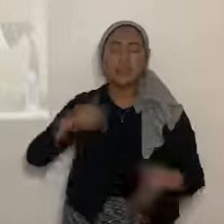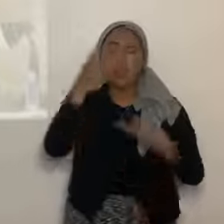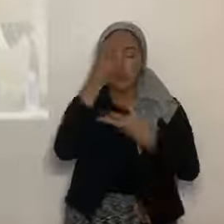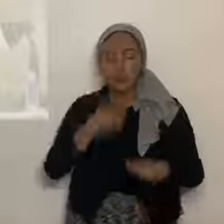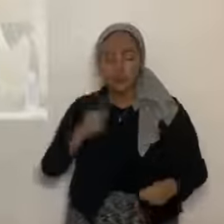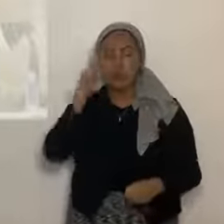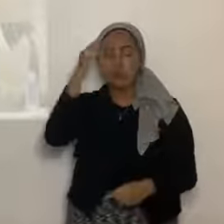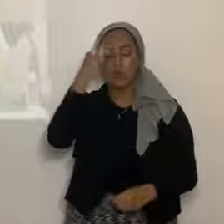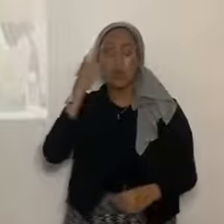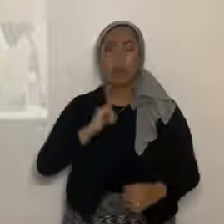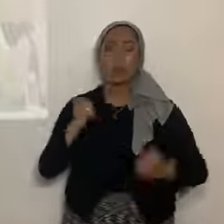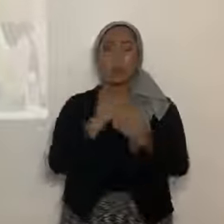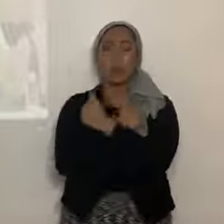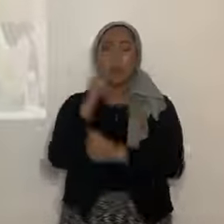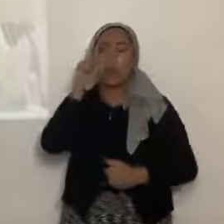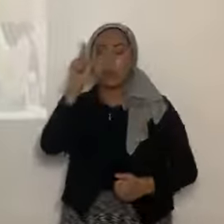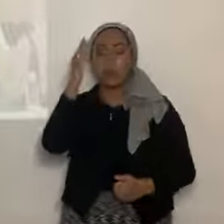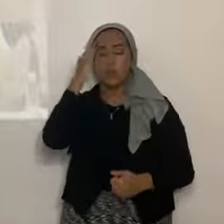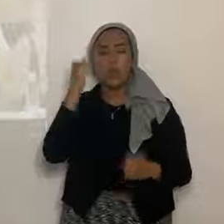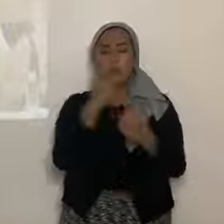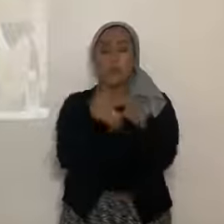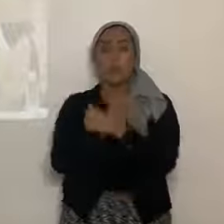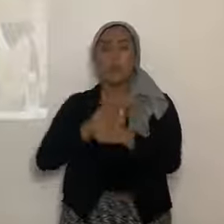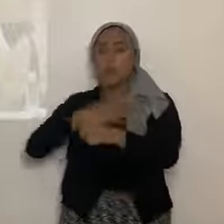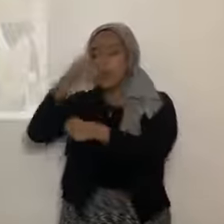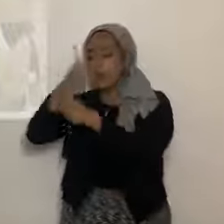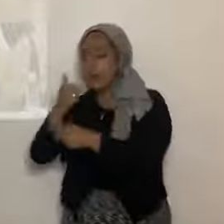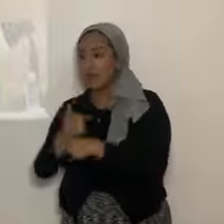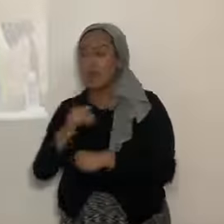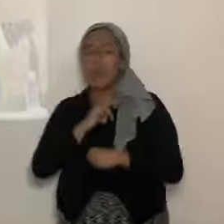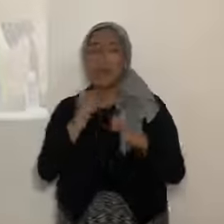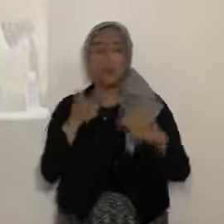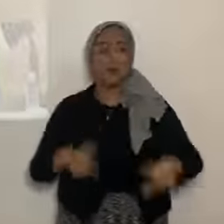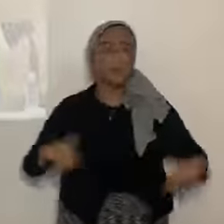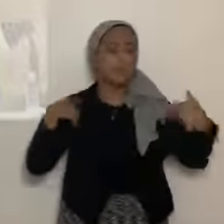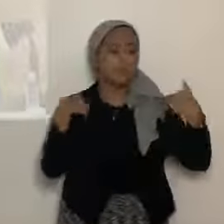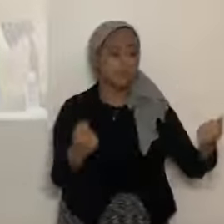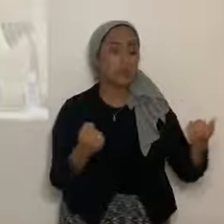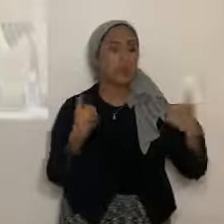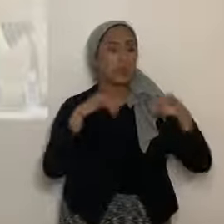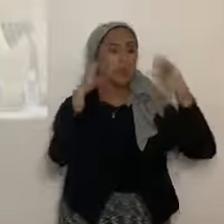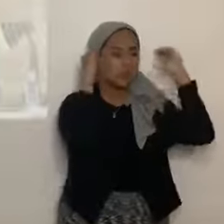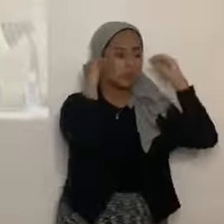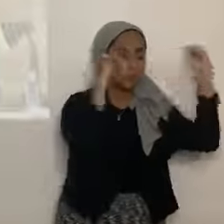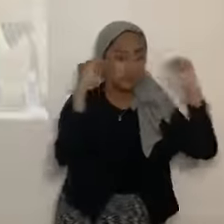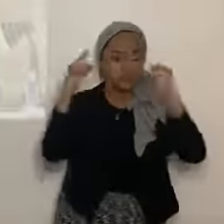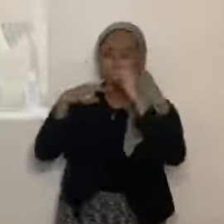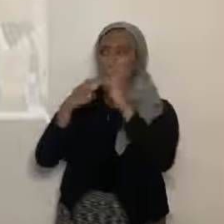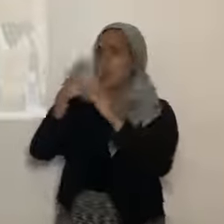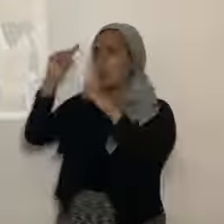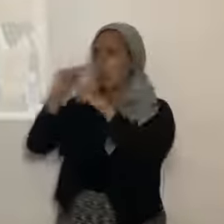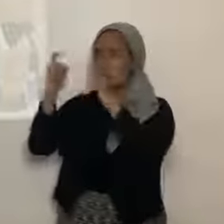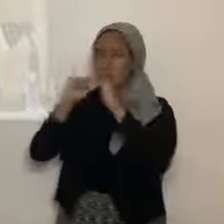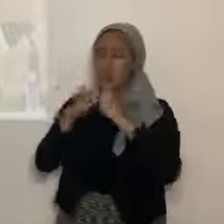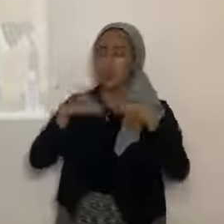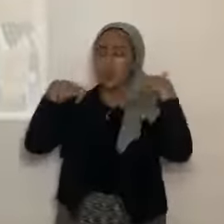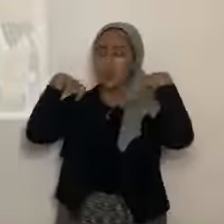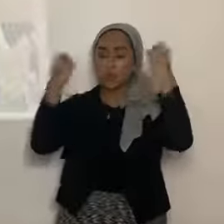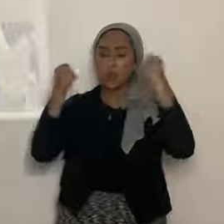te amo. Tú sabes que amo a mis hermanos y yo quiero seguirles predicando tu bendita palabra. Por favor, dame fuerza. Te lo suplico, te lo